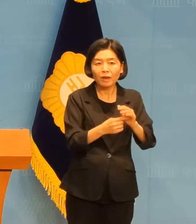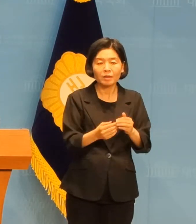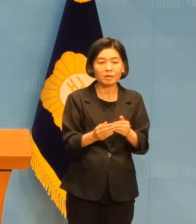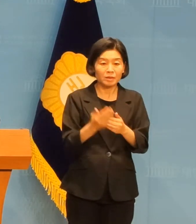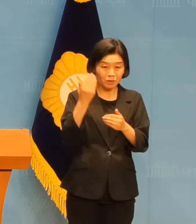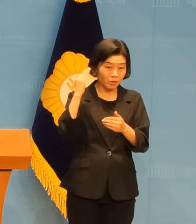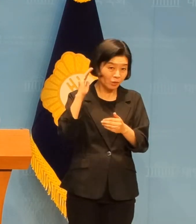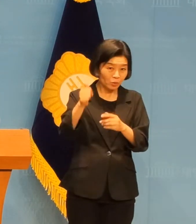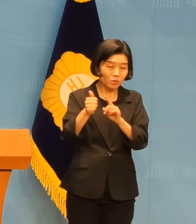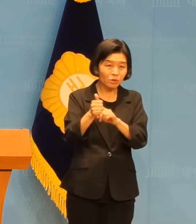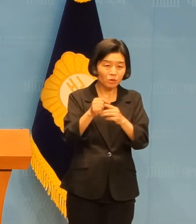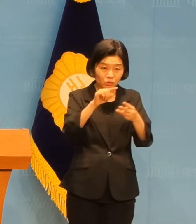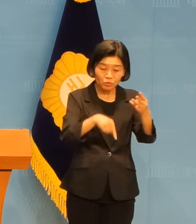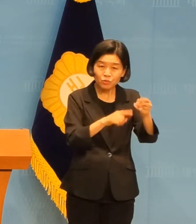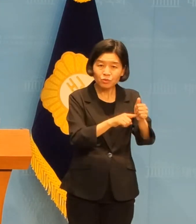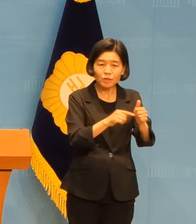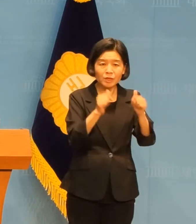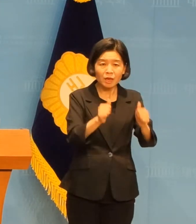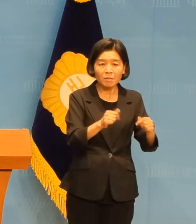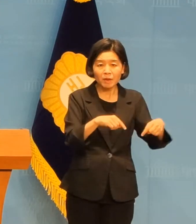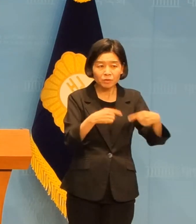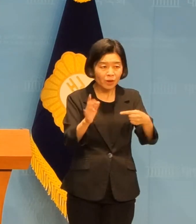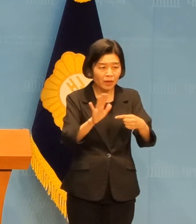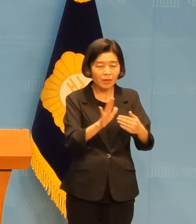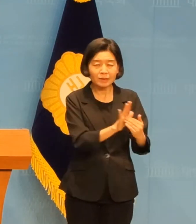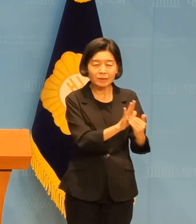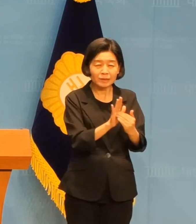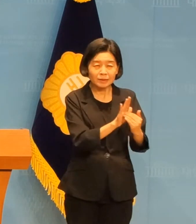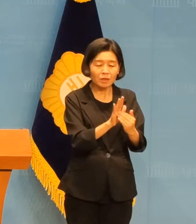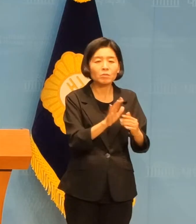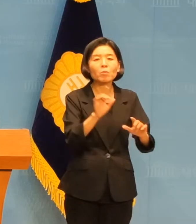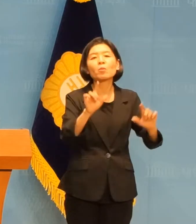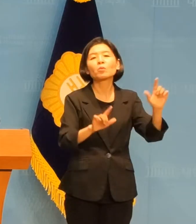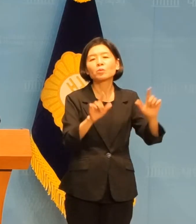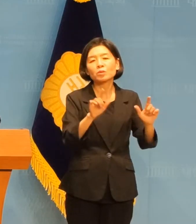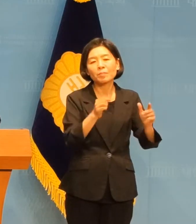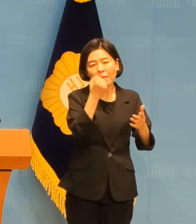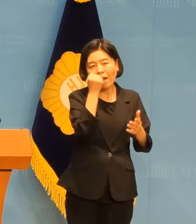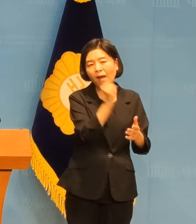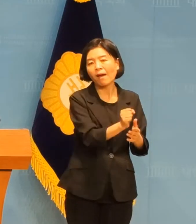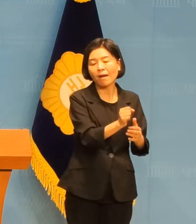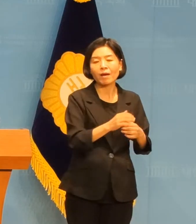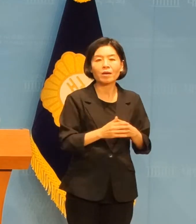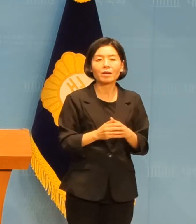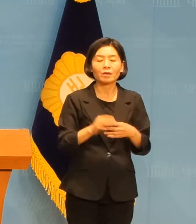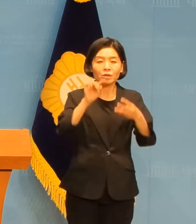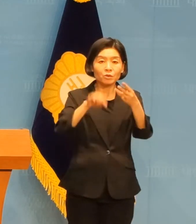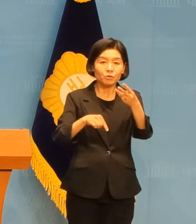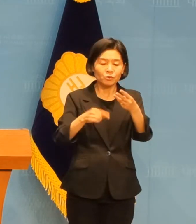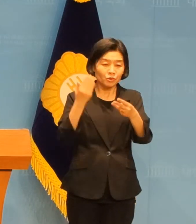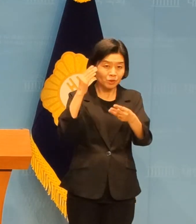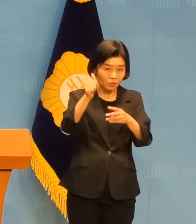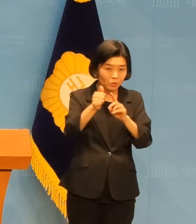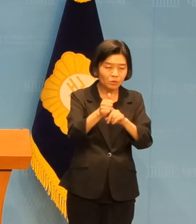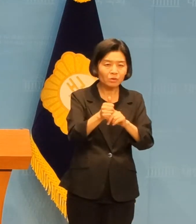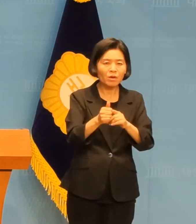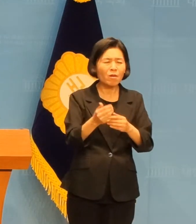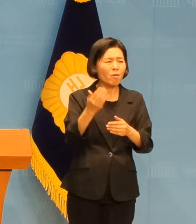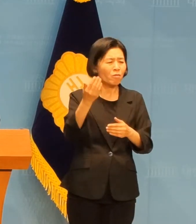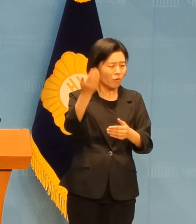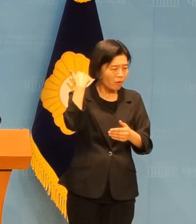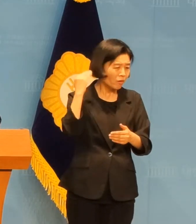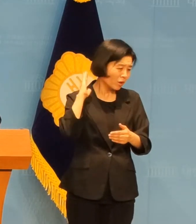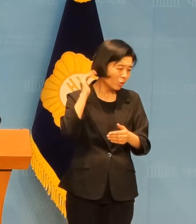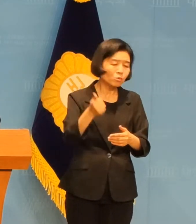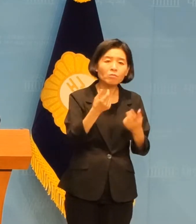재판 출석에 저항하는 모습을 연출하겠다는 예고입니다. 윤석열 전 대통령은 전직